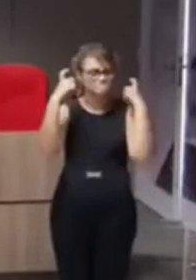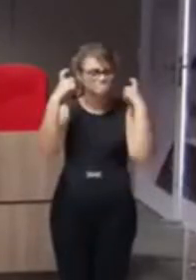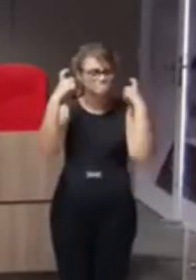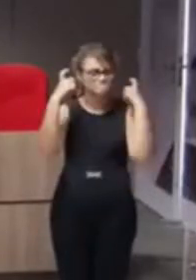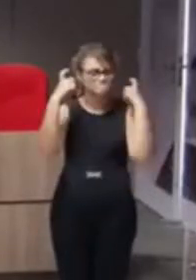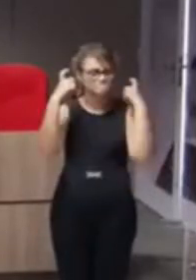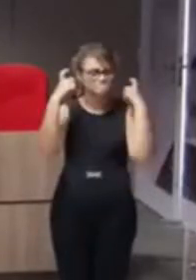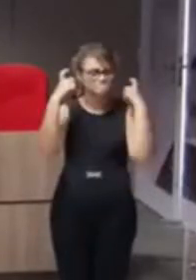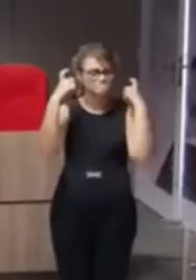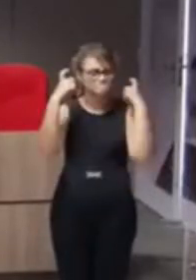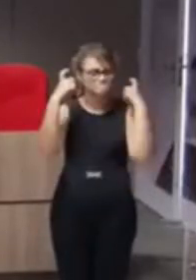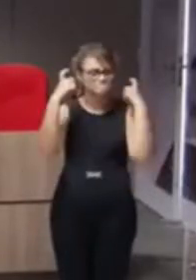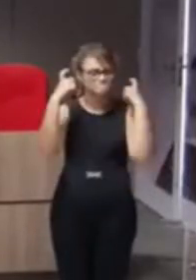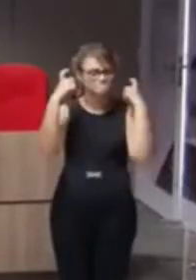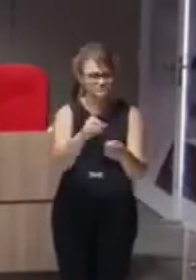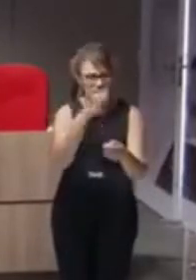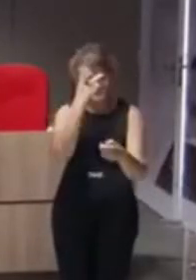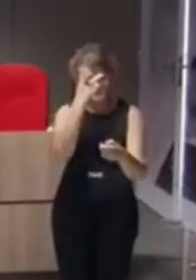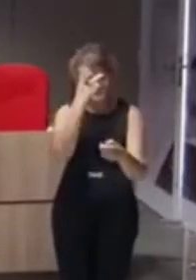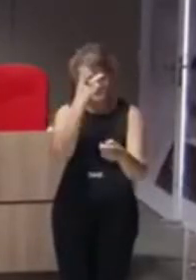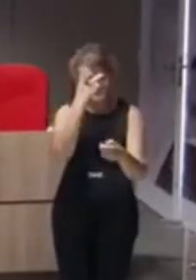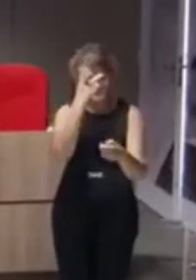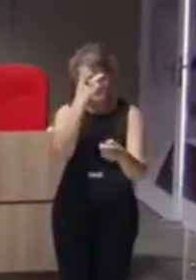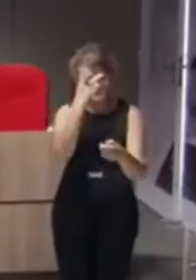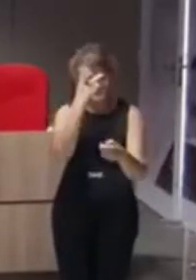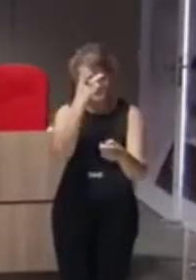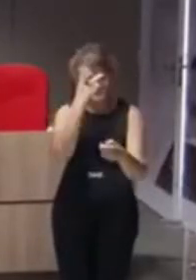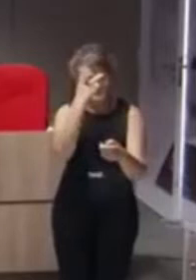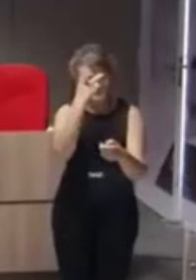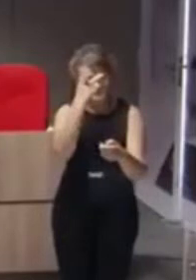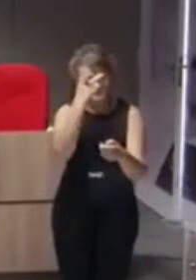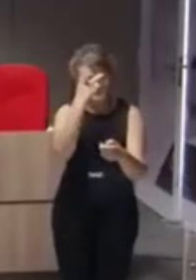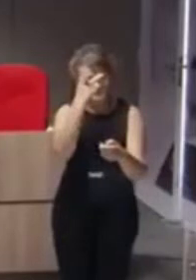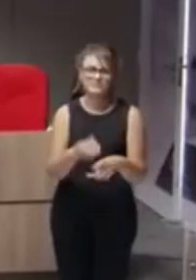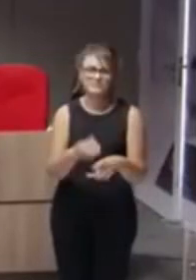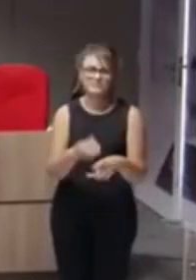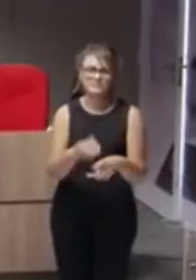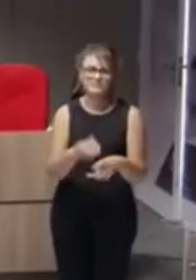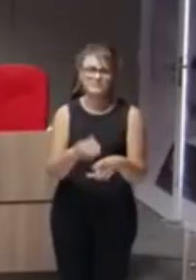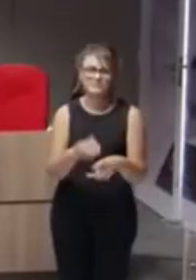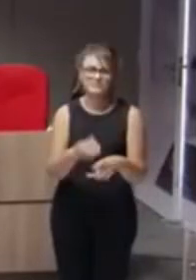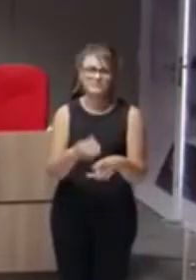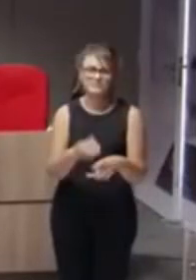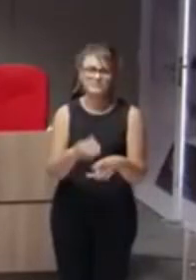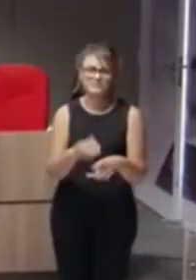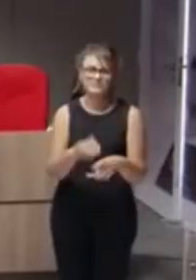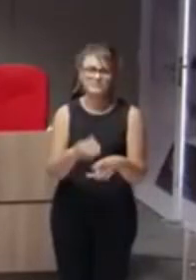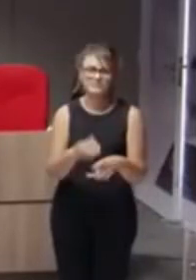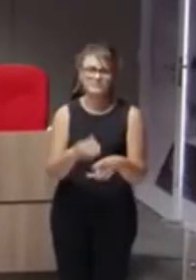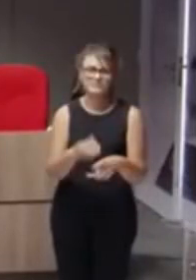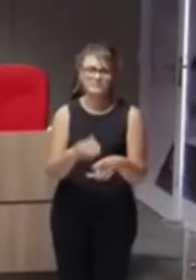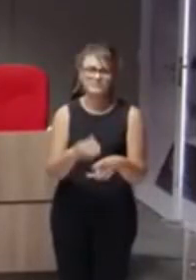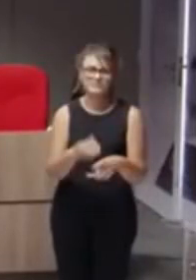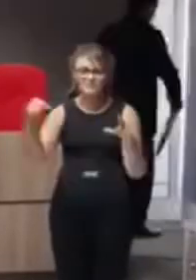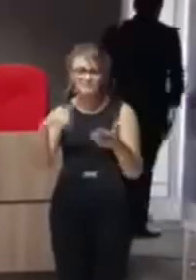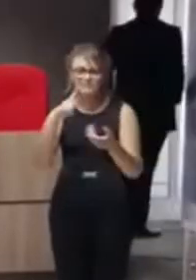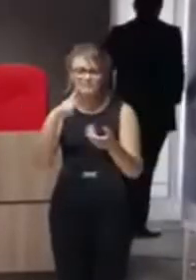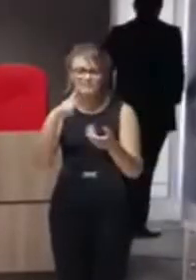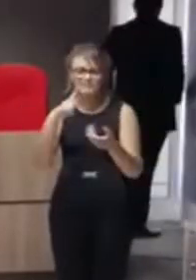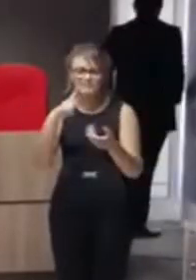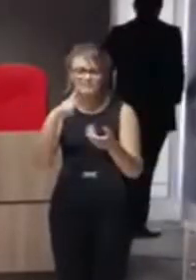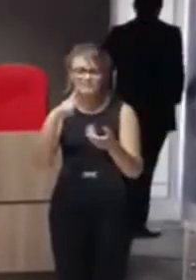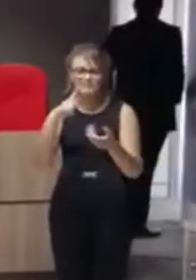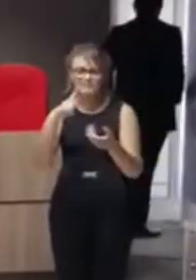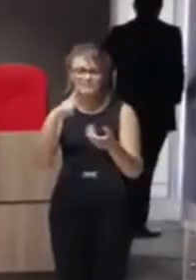defesa dos direitos das pessoas. Pouco importa números, ações que ajuizamos, acordos que façamos.